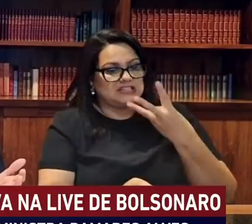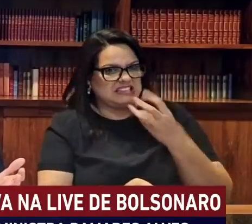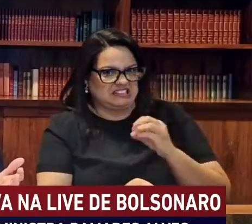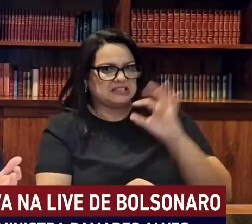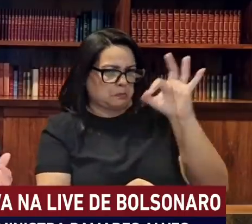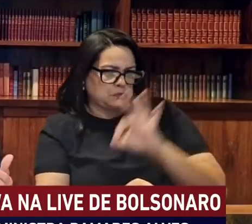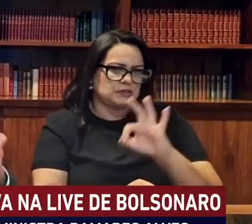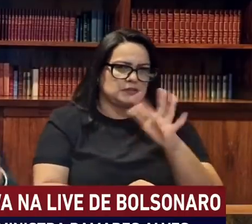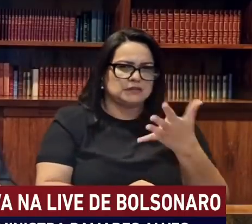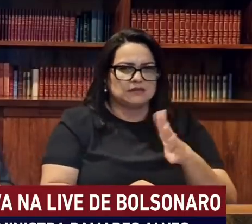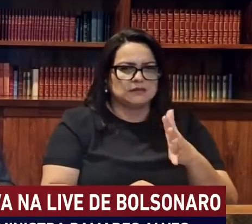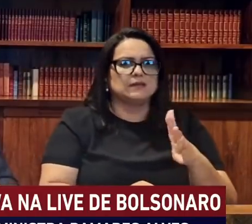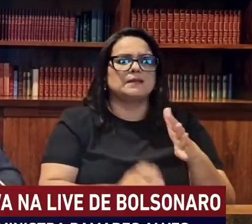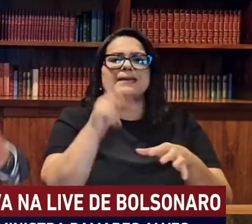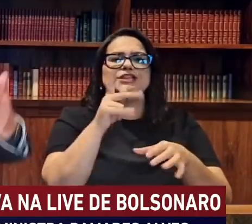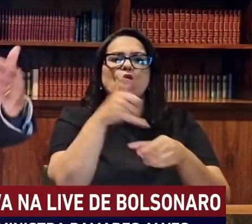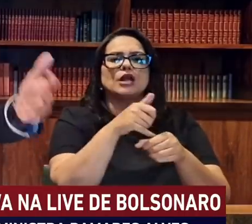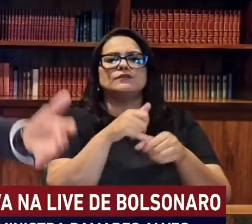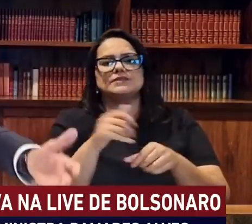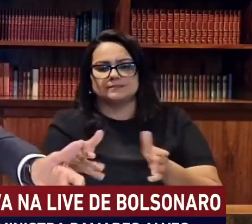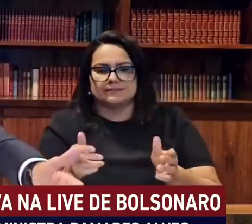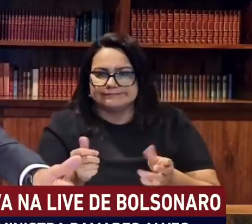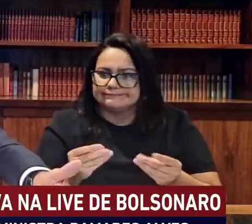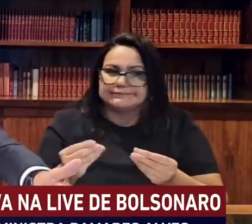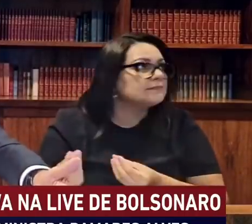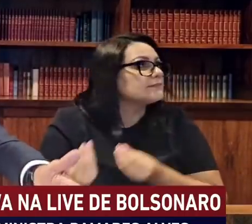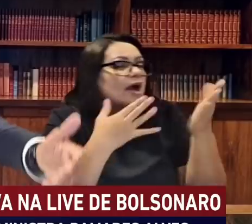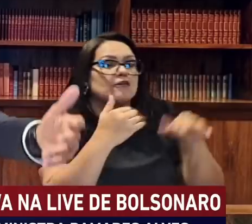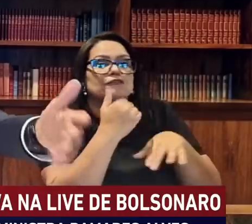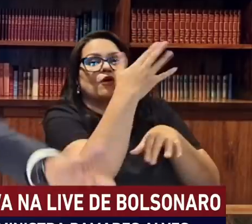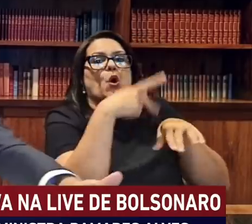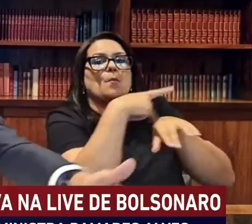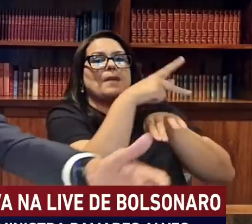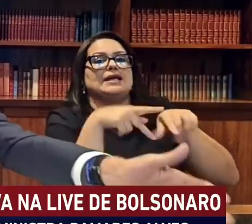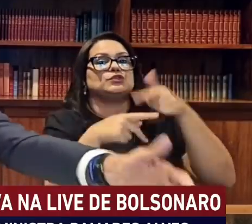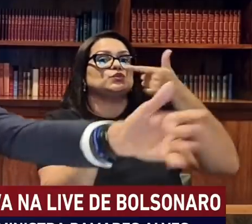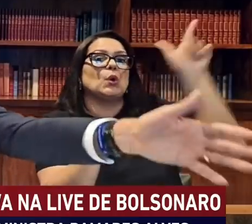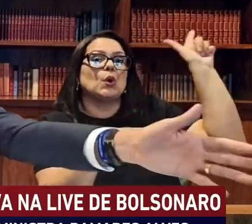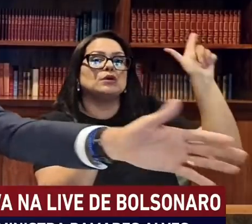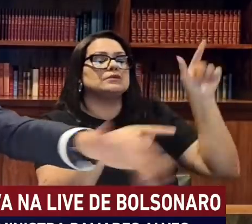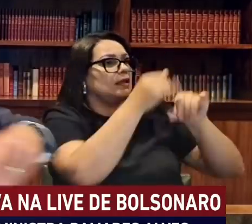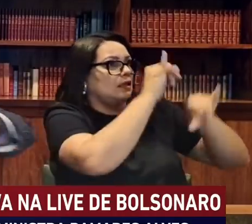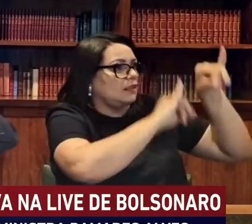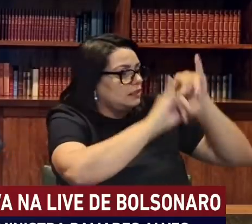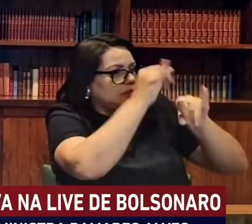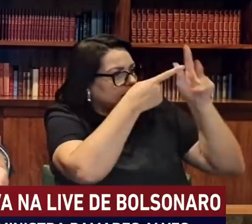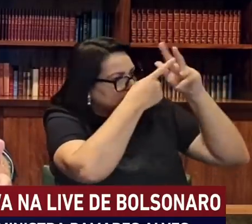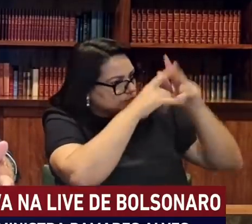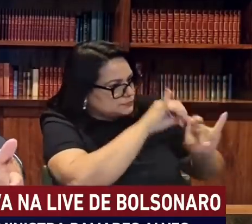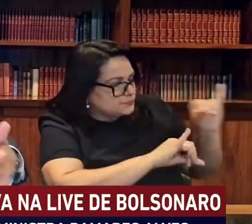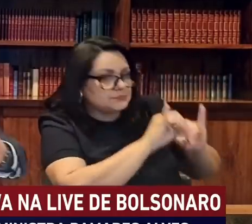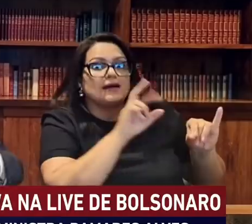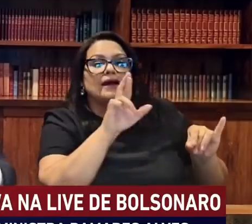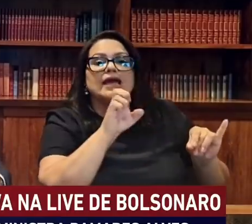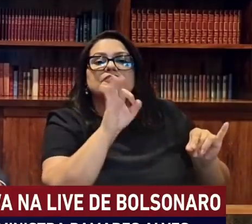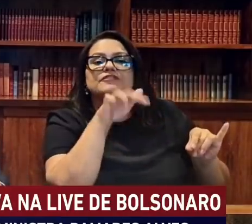30% desse petróleo tem que mandar para fora do Brasil para ser refinado nos Estados Unidos, outro país qualquer,